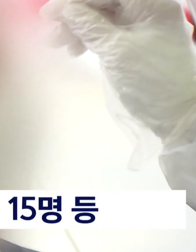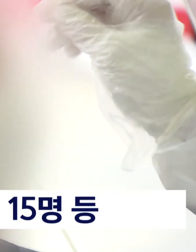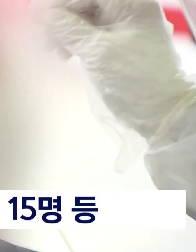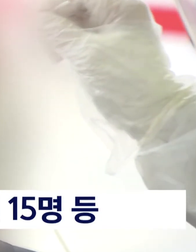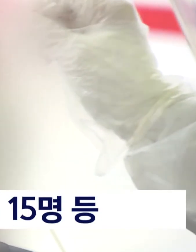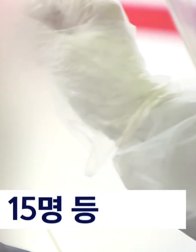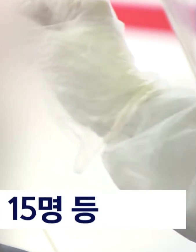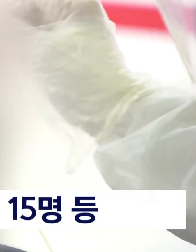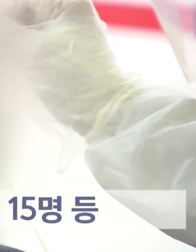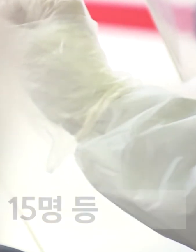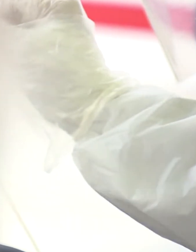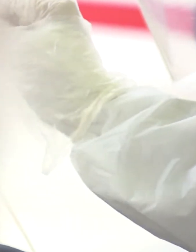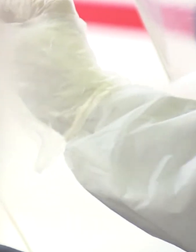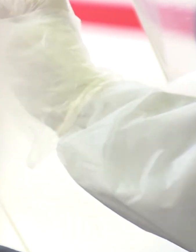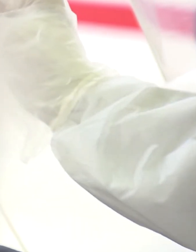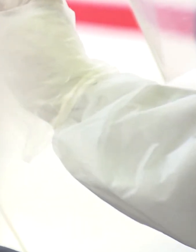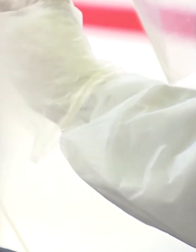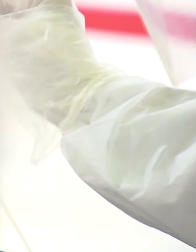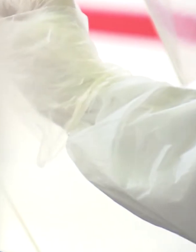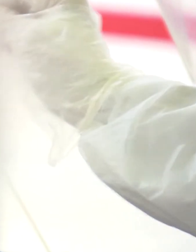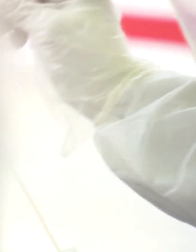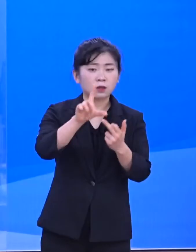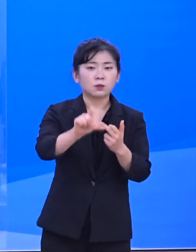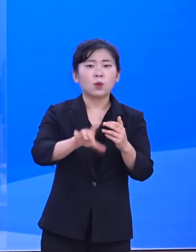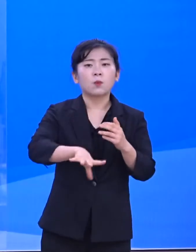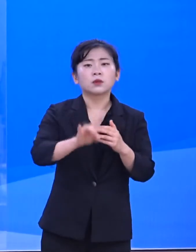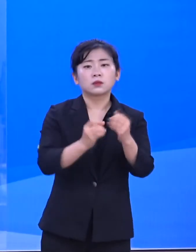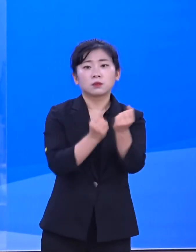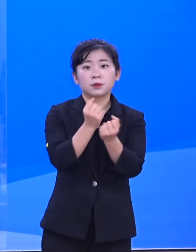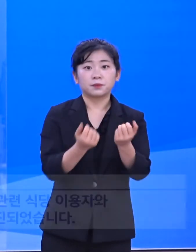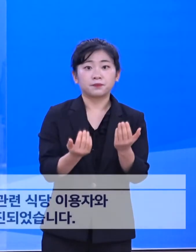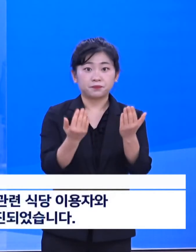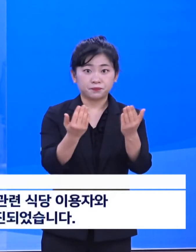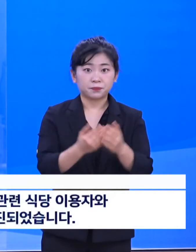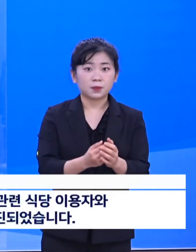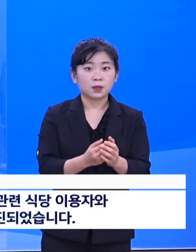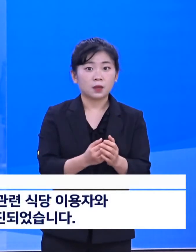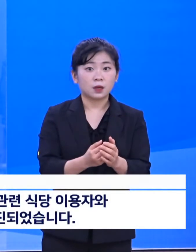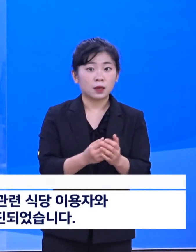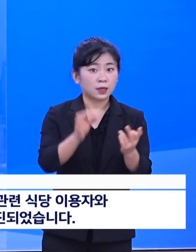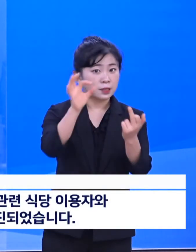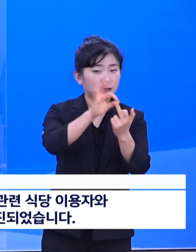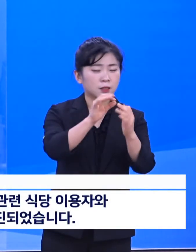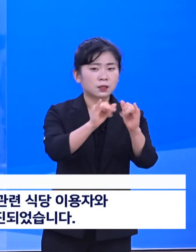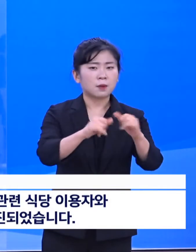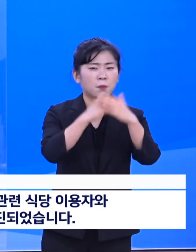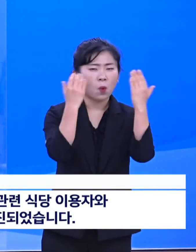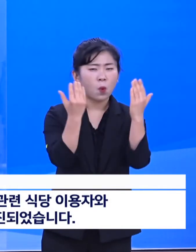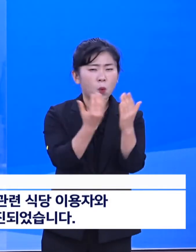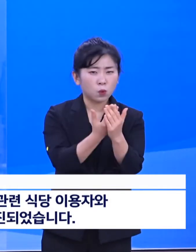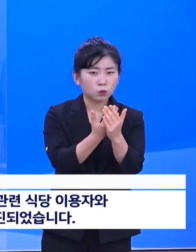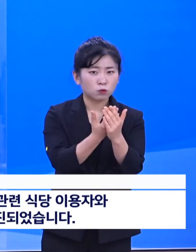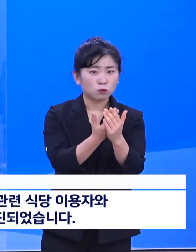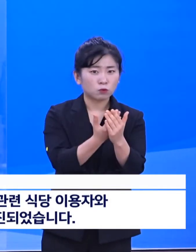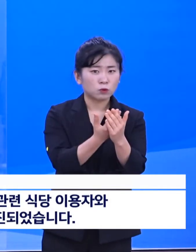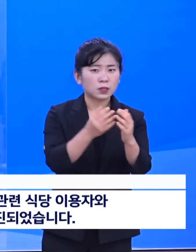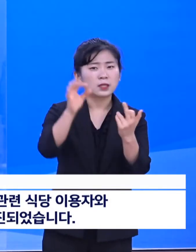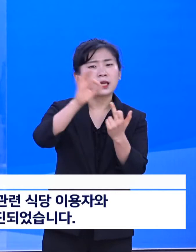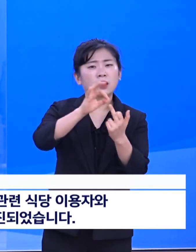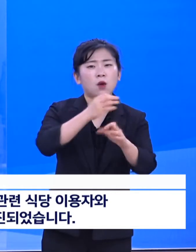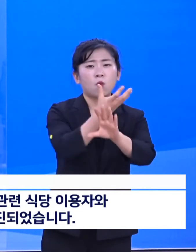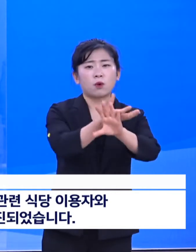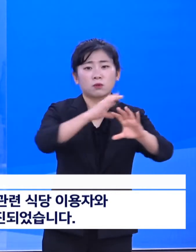모두 38명이 추가로 확진됐습니다. 15명은 모두 창녕 외국인 식당 관련